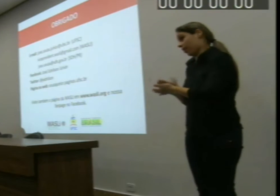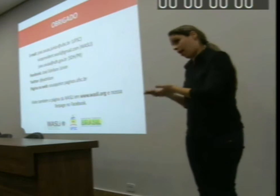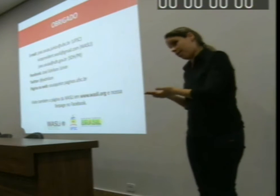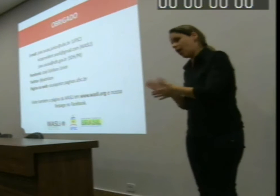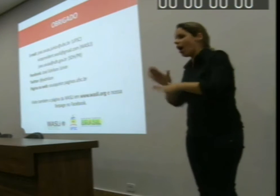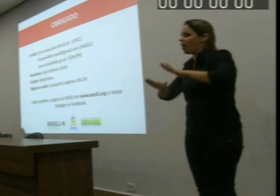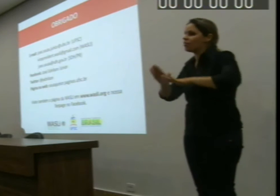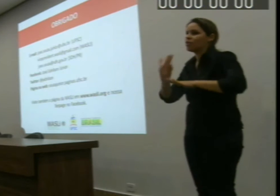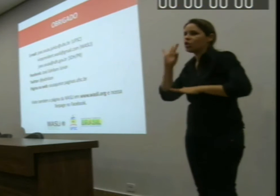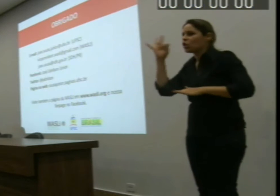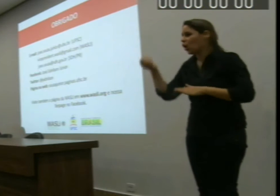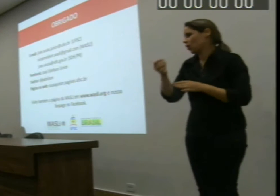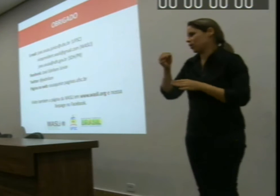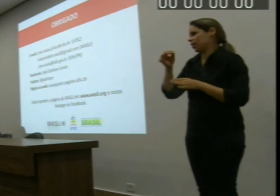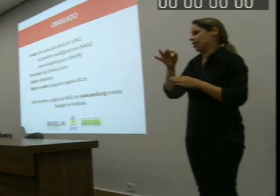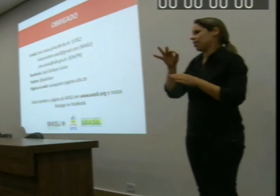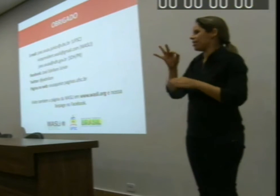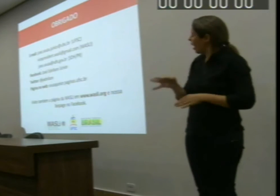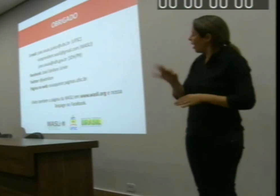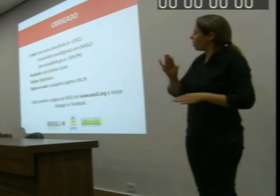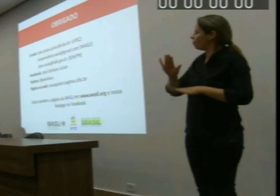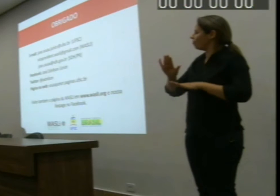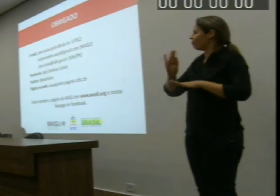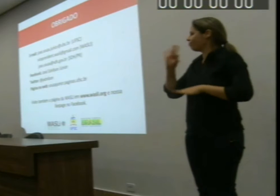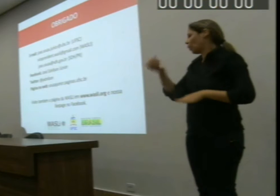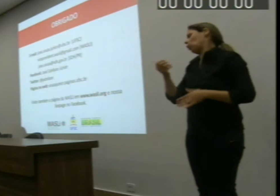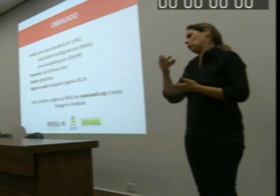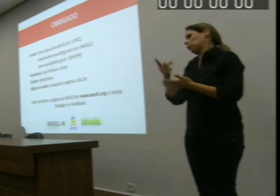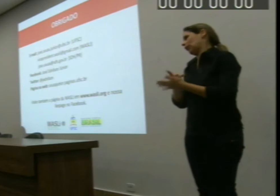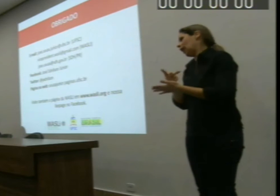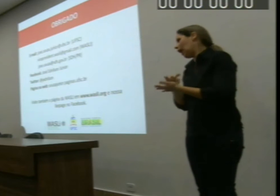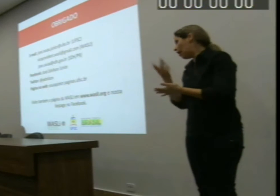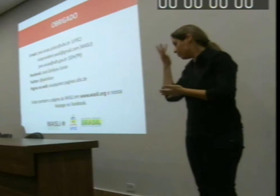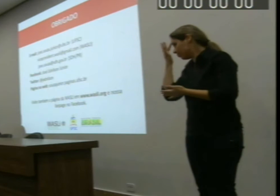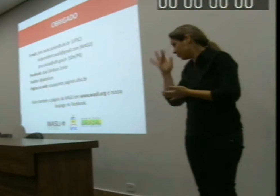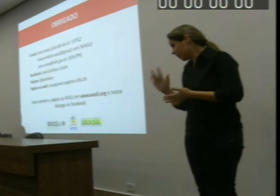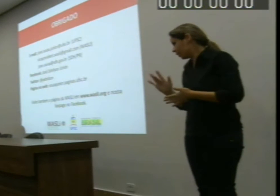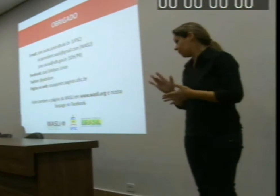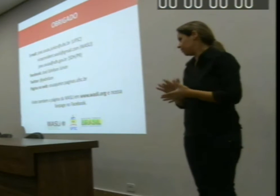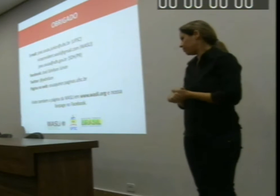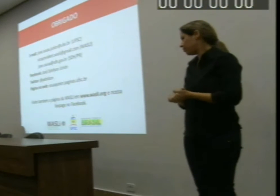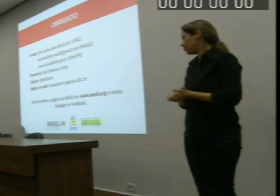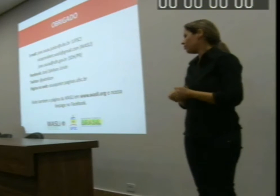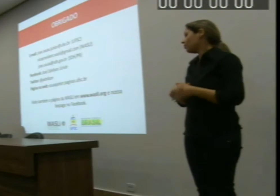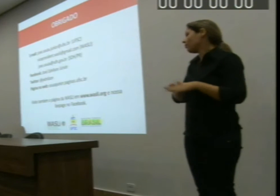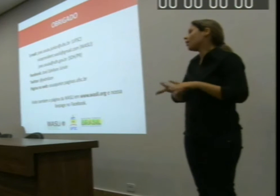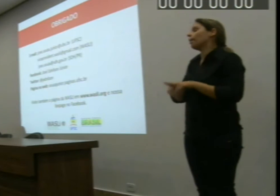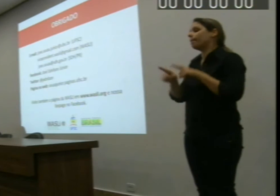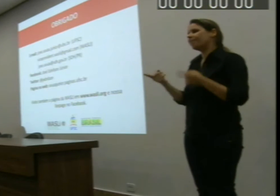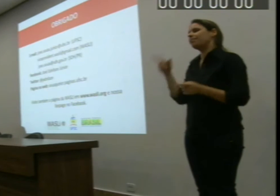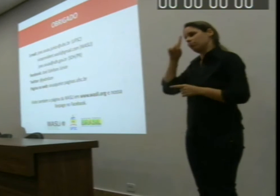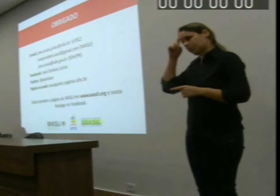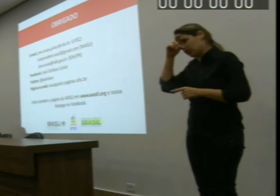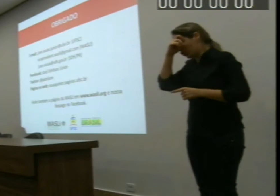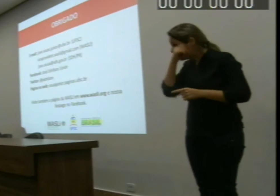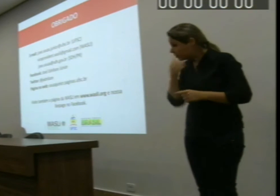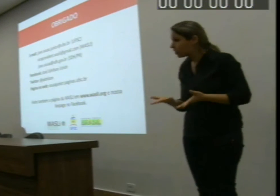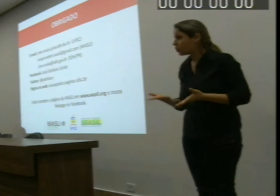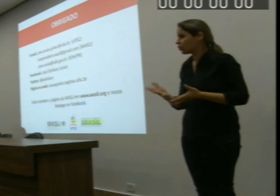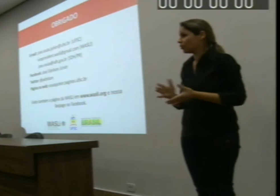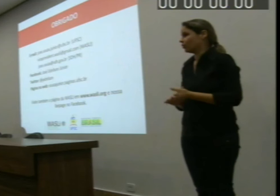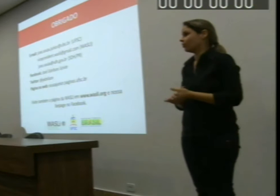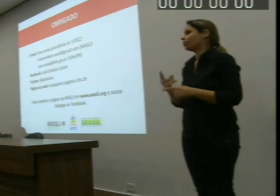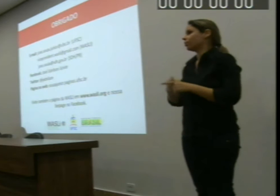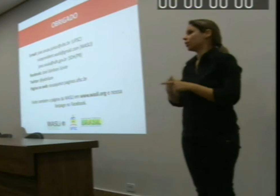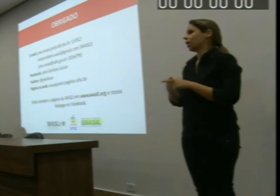vezes tá todo mundo certo Às vezes tem uns que estão certos Unos que estão errados o fato é que é é é muito complicado Principalmente quando a gente tá em eventos